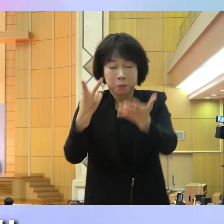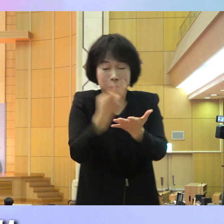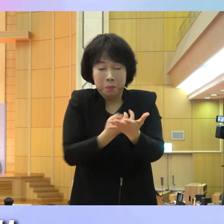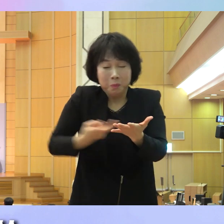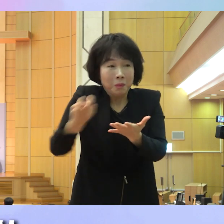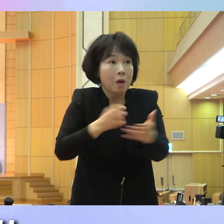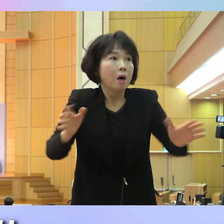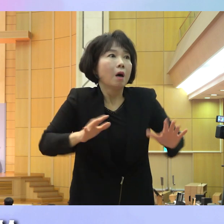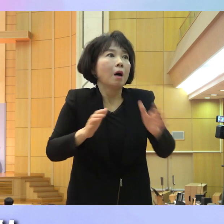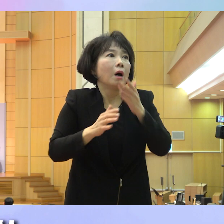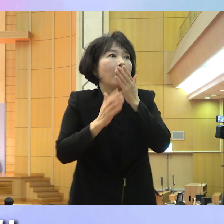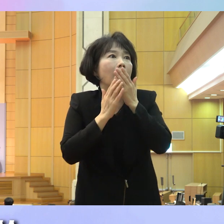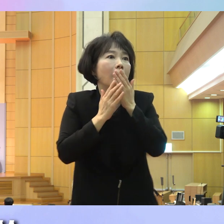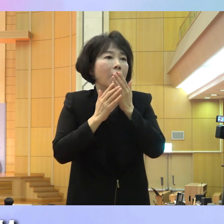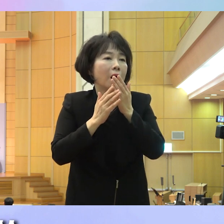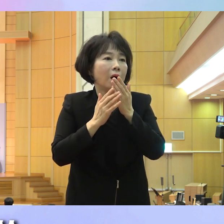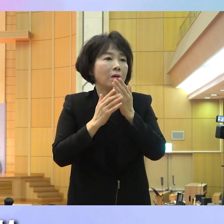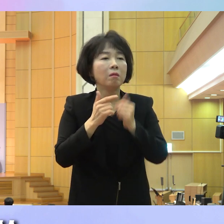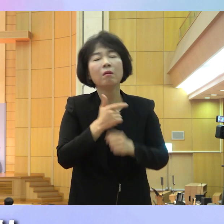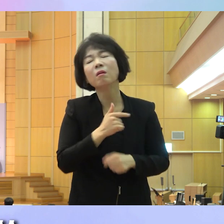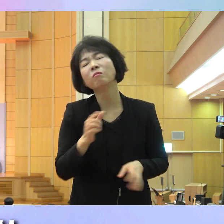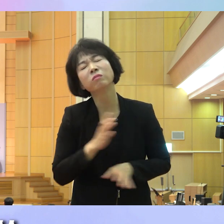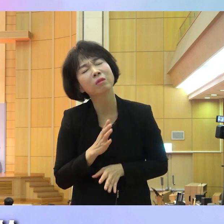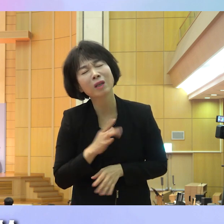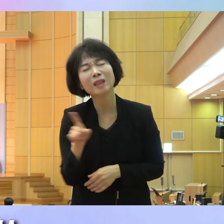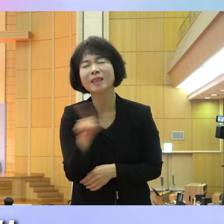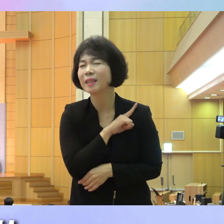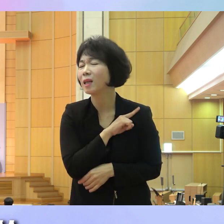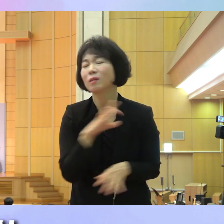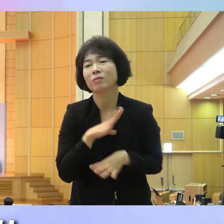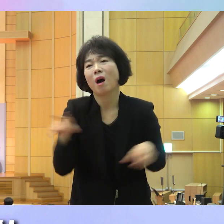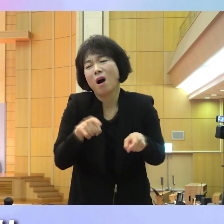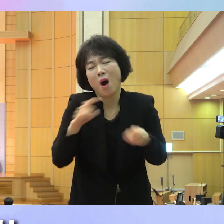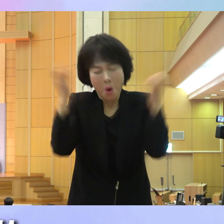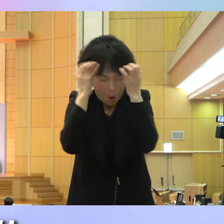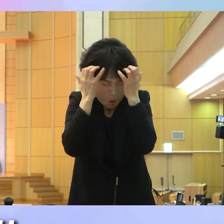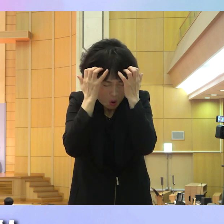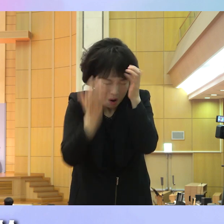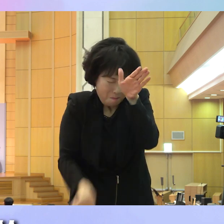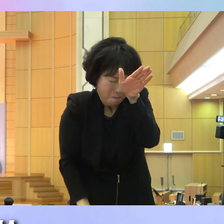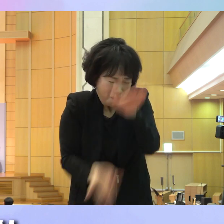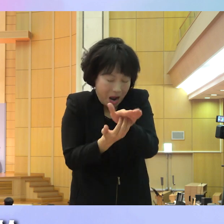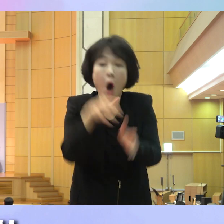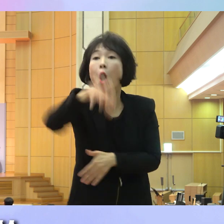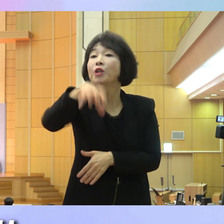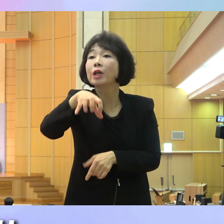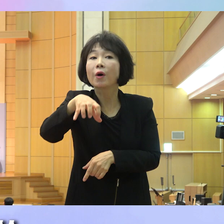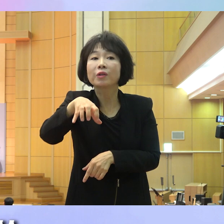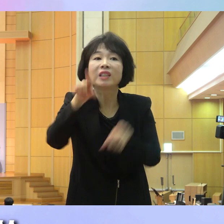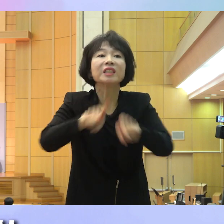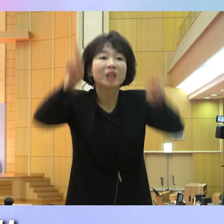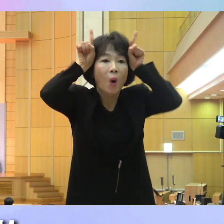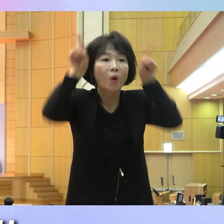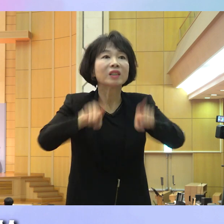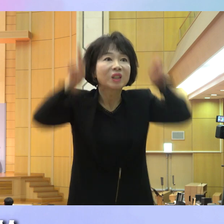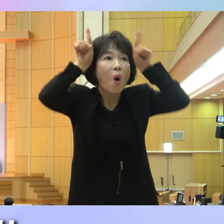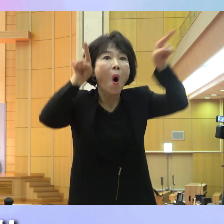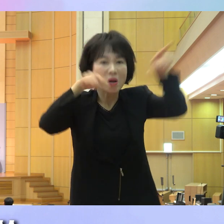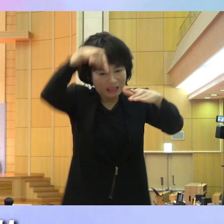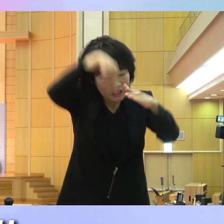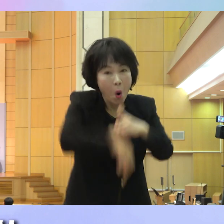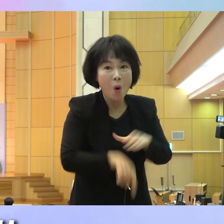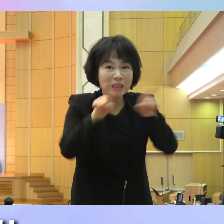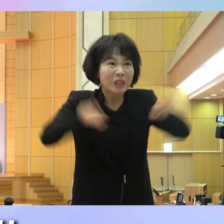말하는지 모르고 말하는지는 몰라도 좌우간 가장 고통스럽고 가장 안 좋은 것을